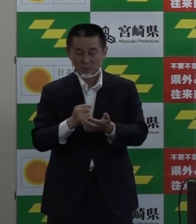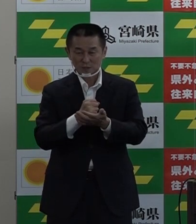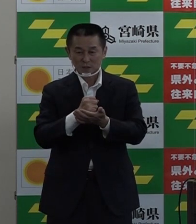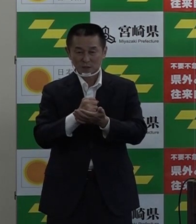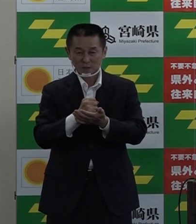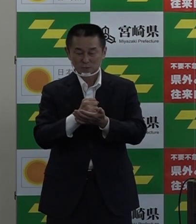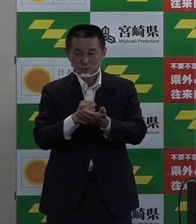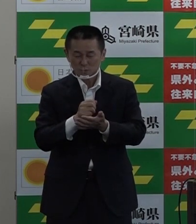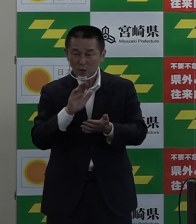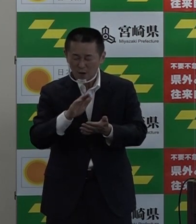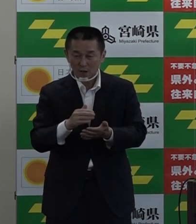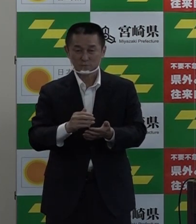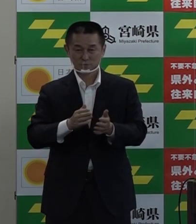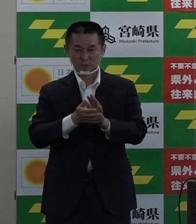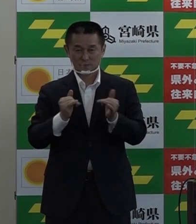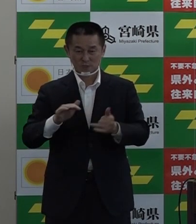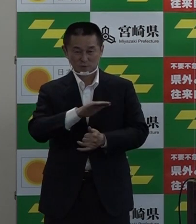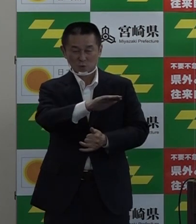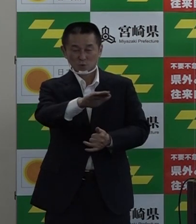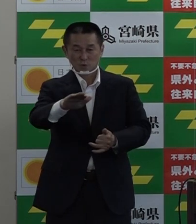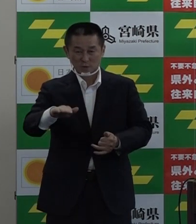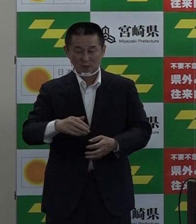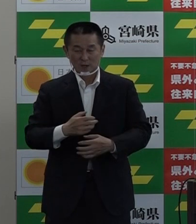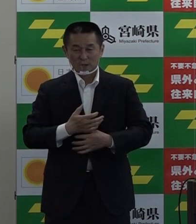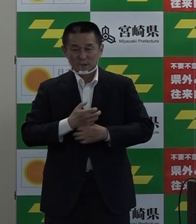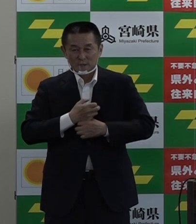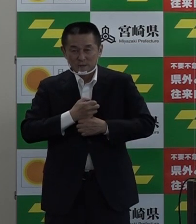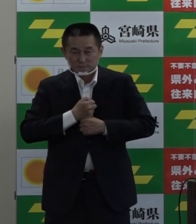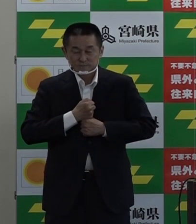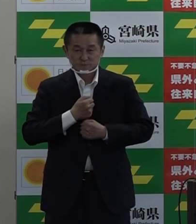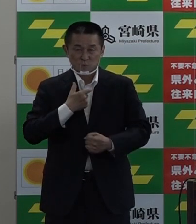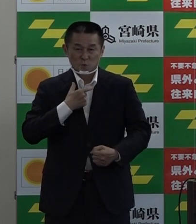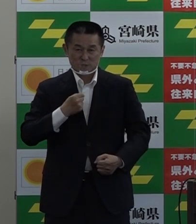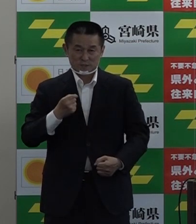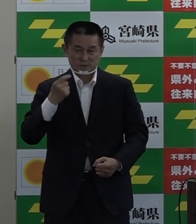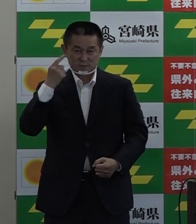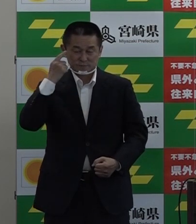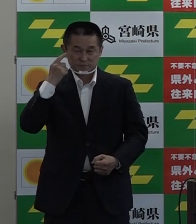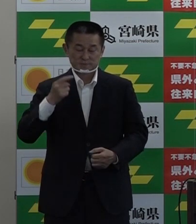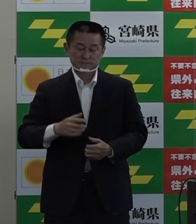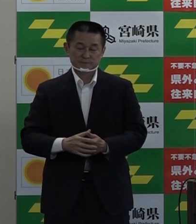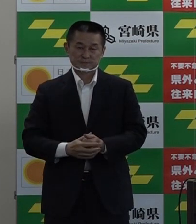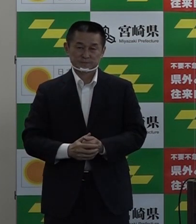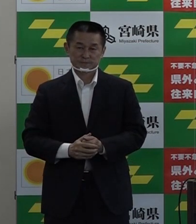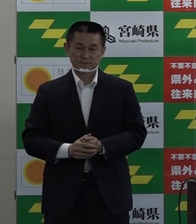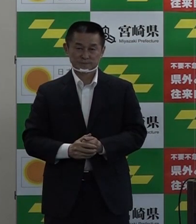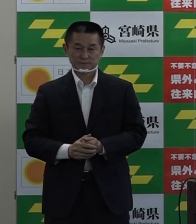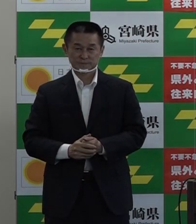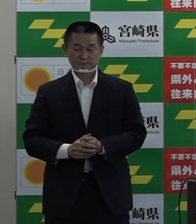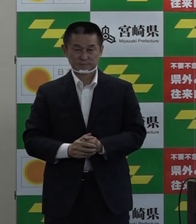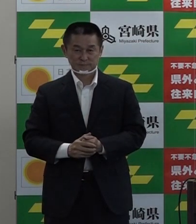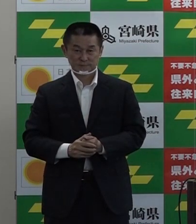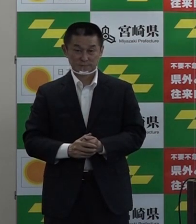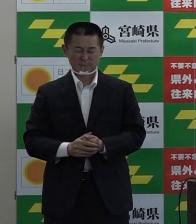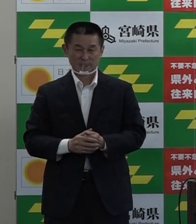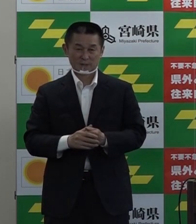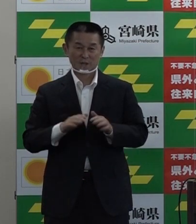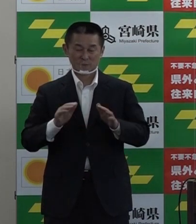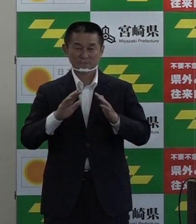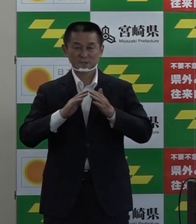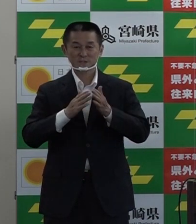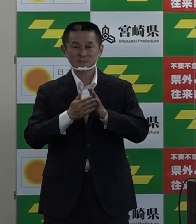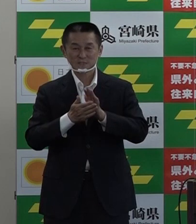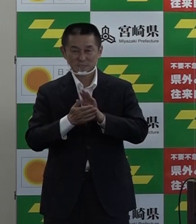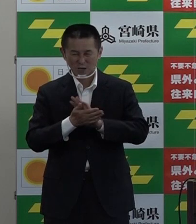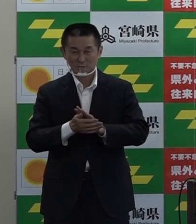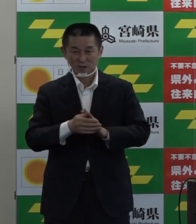県民の皆様も、ここは強く受け止めていただきたいと考えております。はい、今本県はもうま